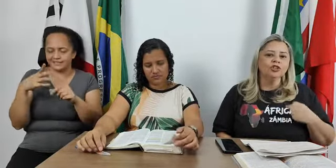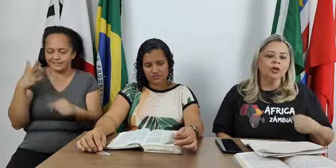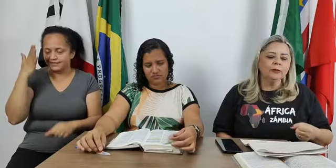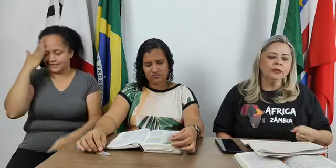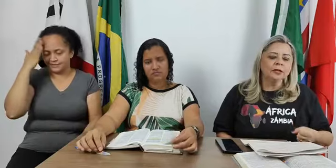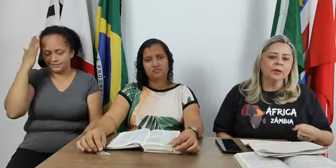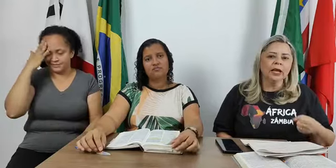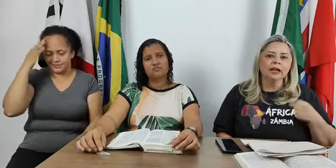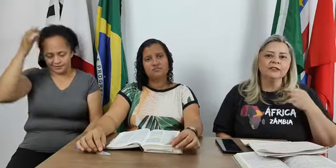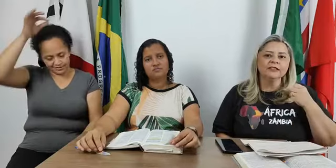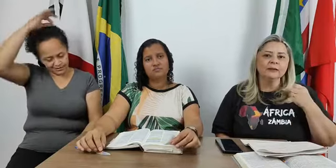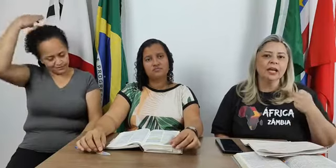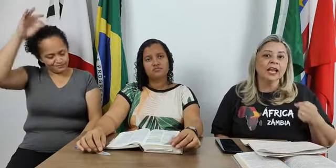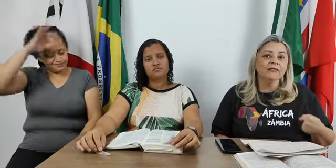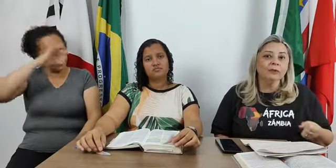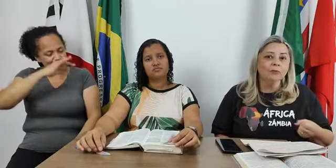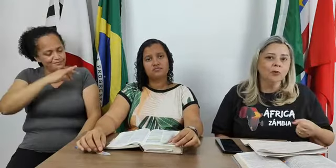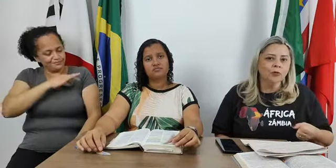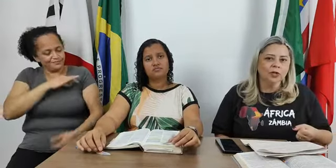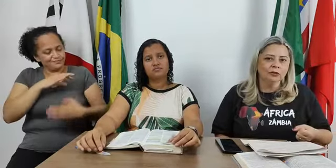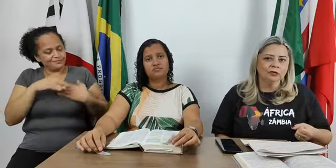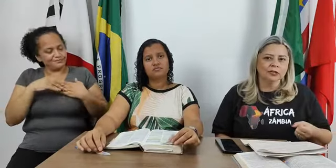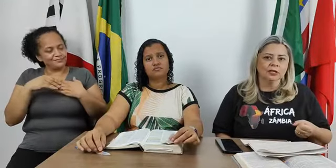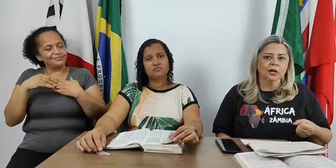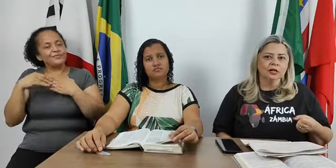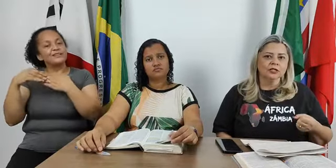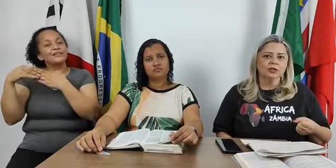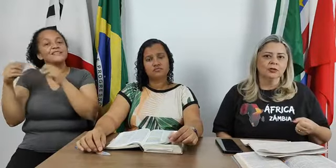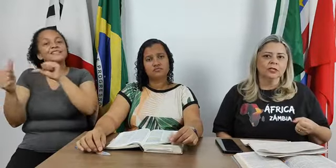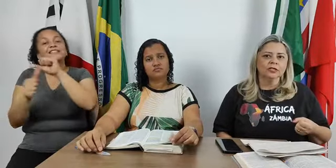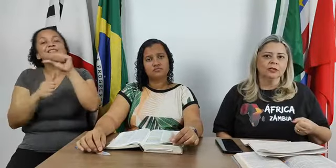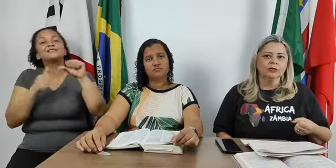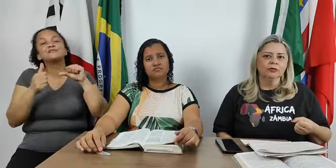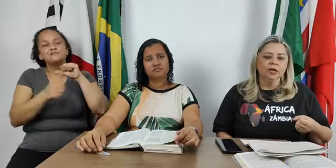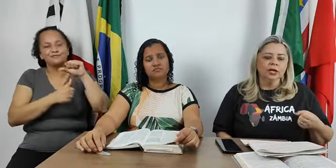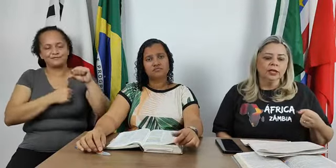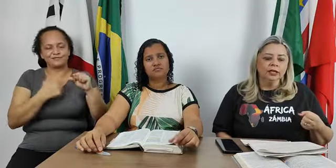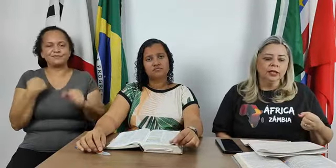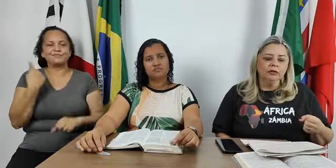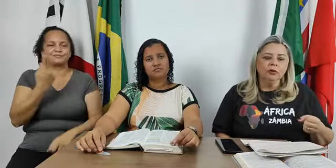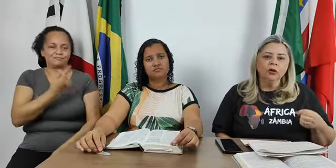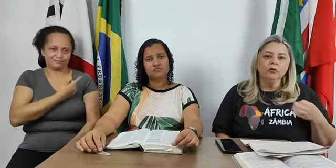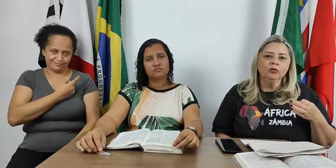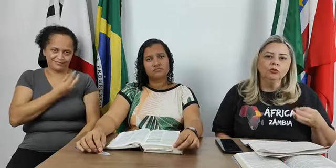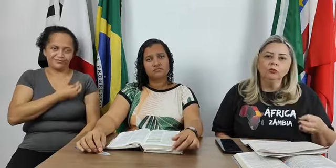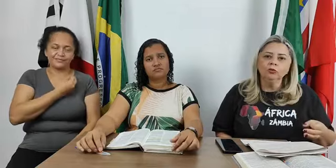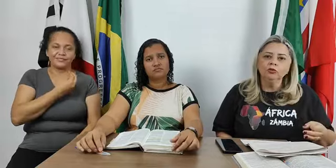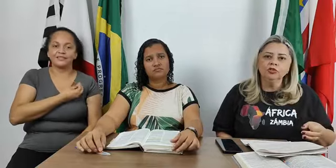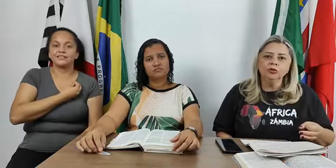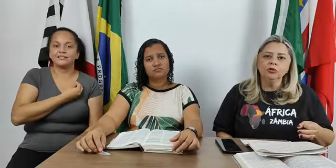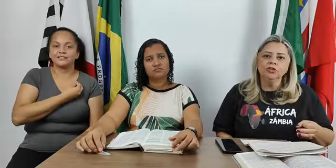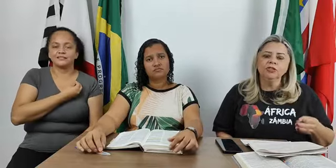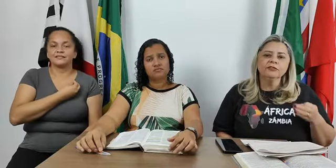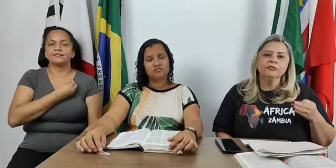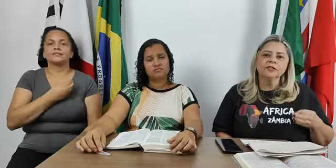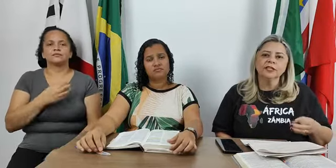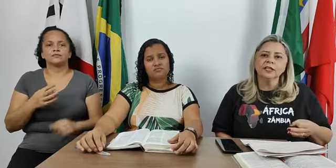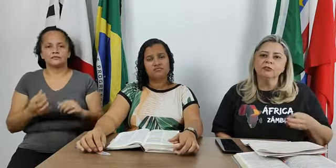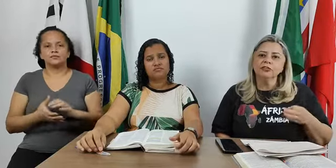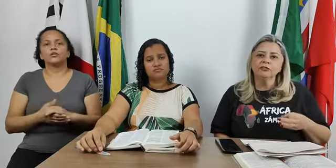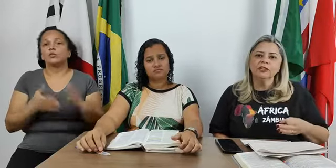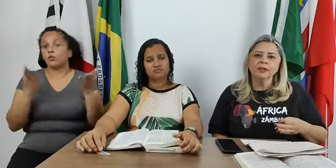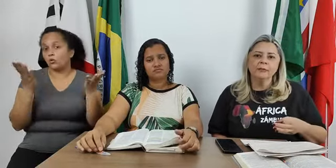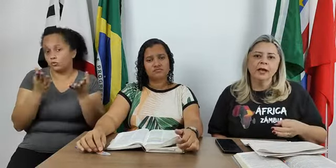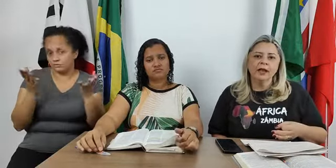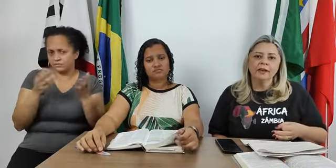a gente olha para essa palavra muda a nossa situação. Então, no mundo de hoje, se você